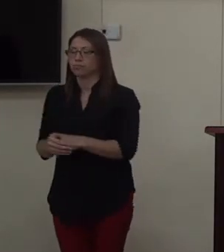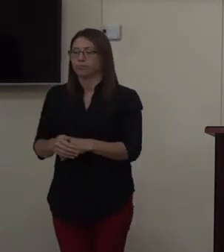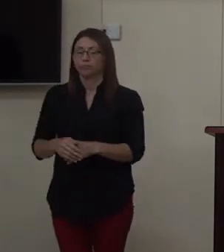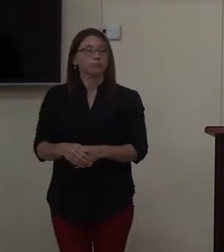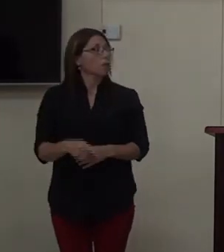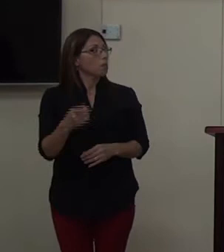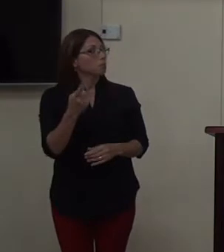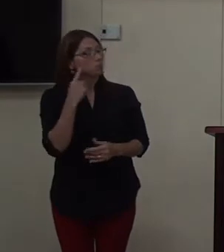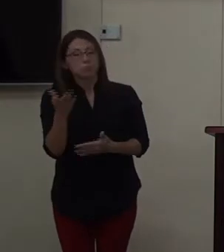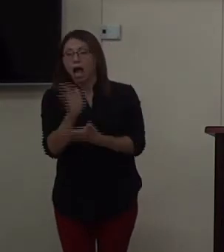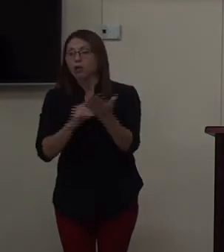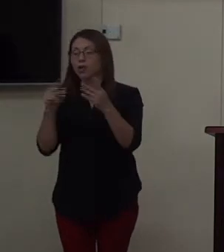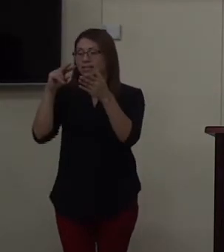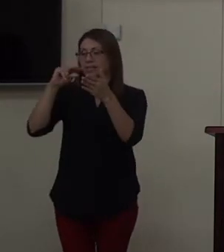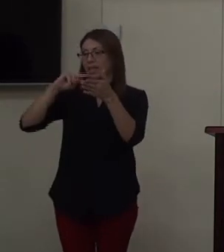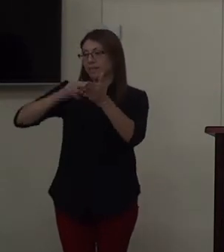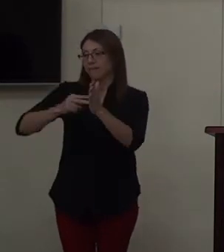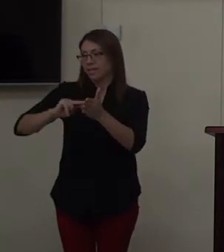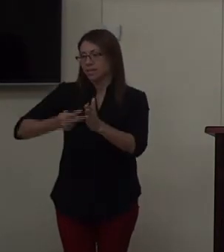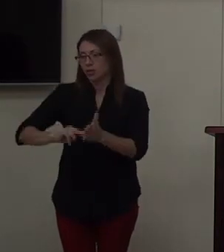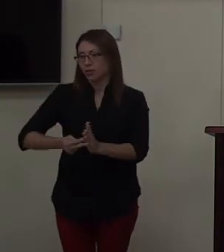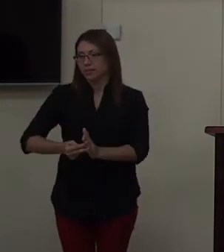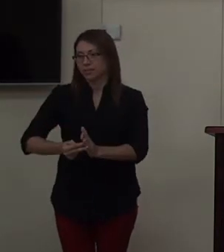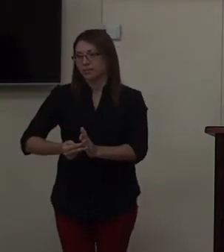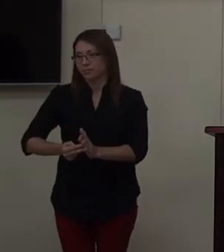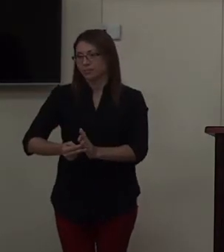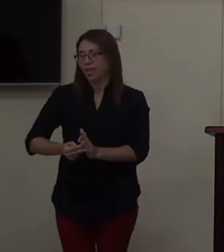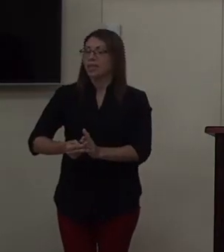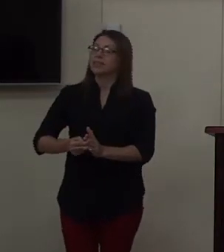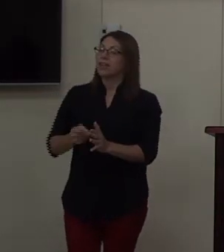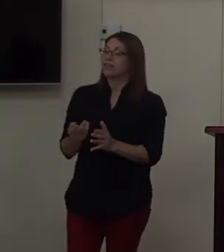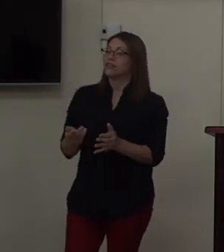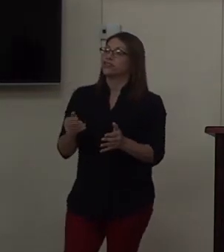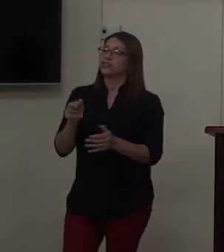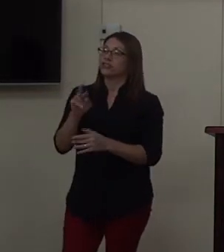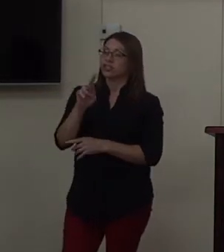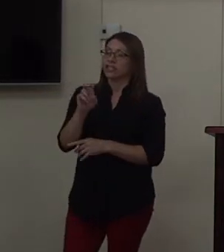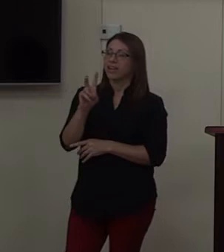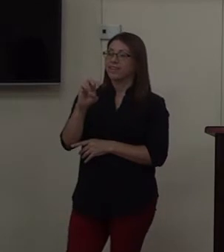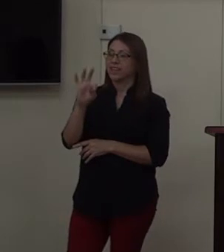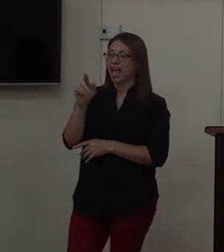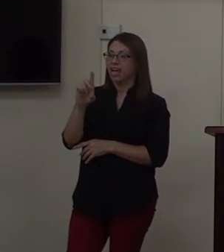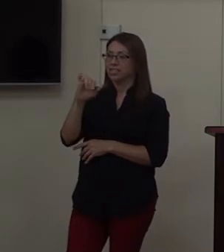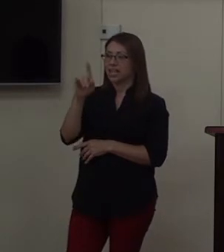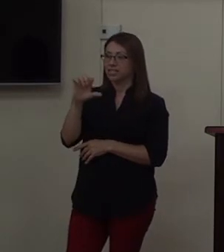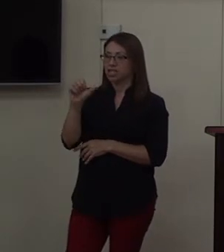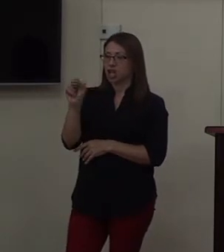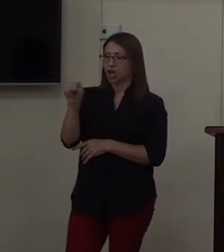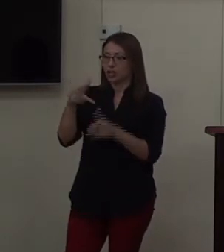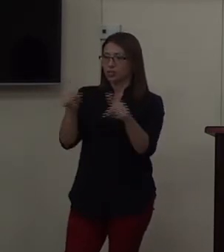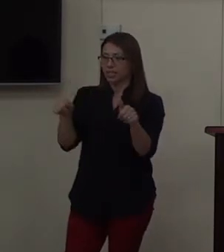les traigo algunas definiciones de revitalización lingüística, para empezar con revitalización y